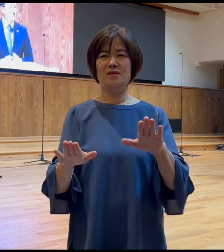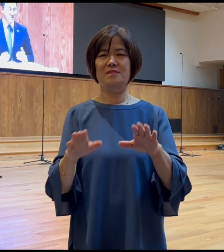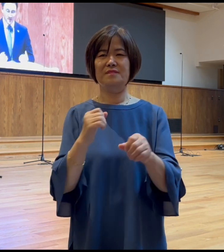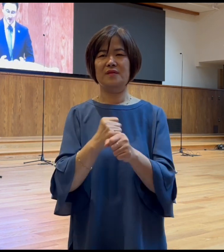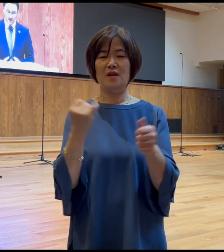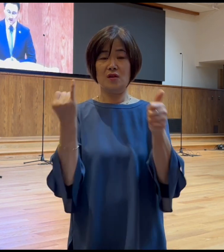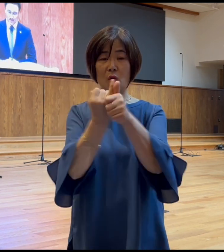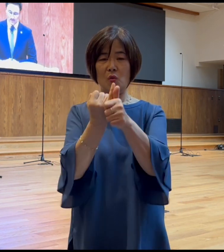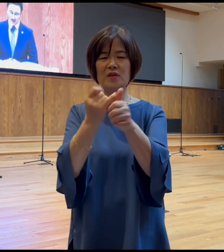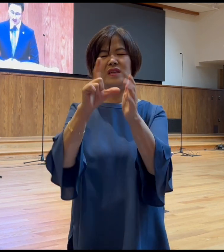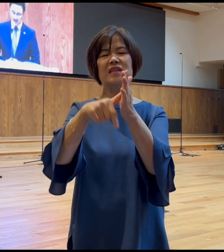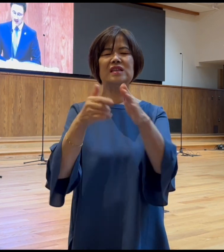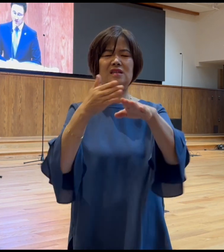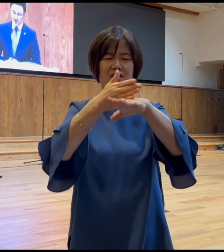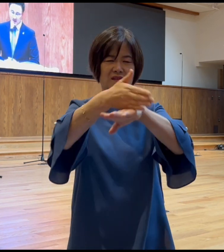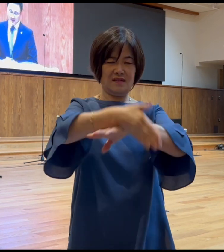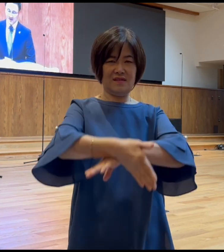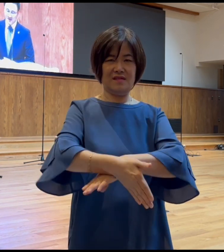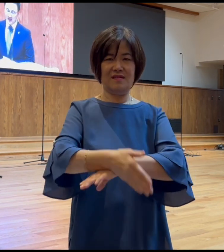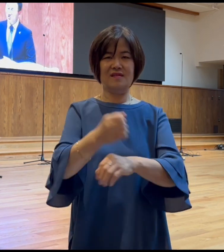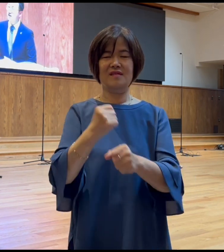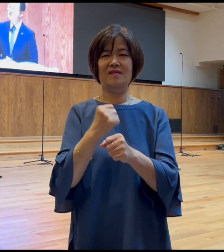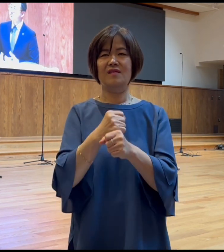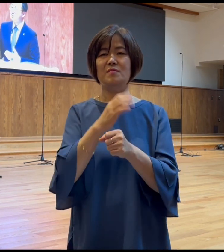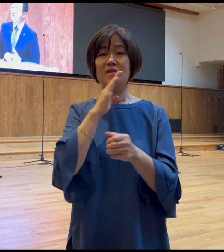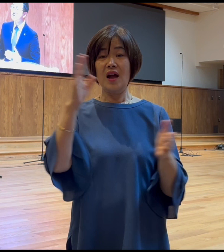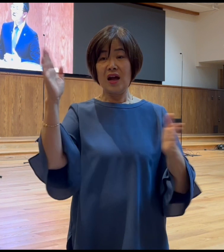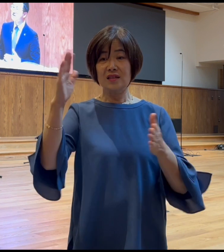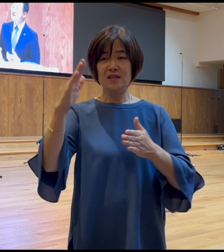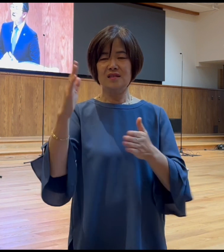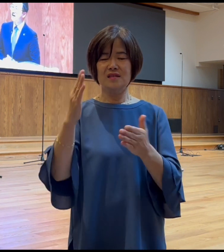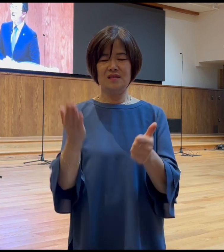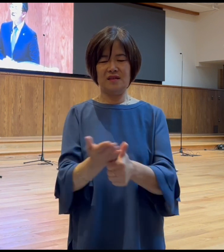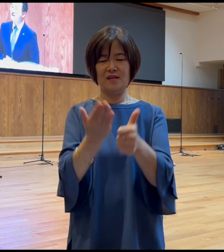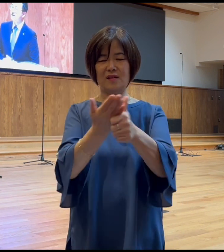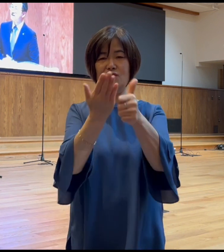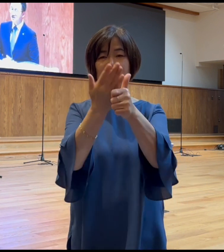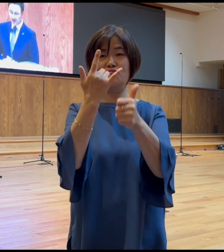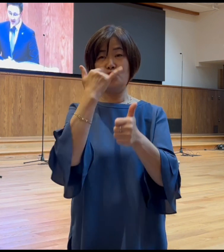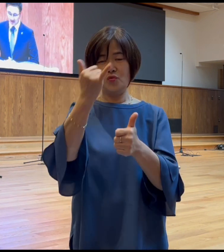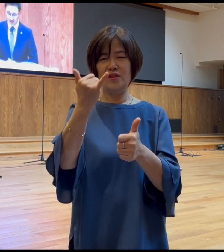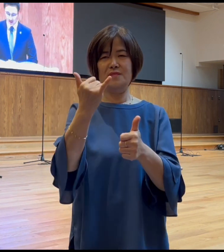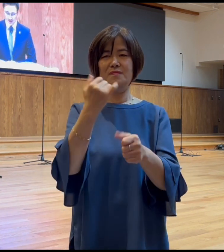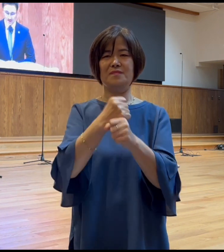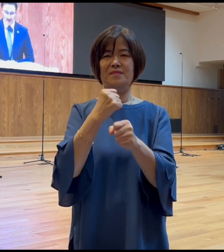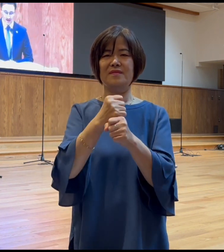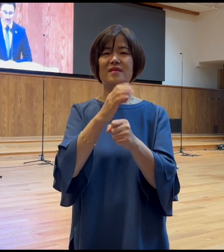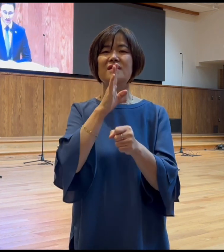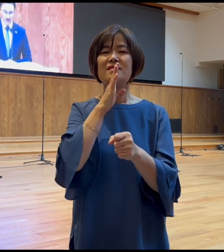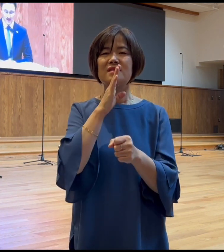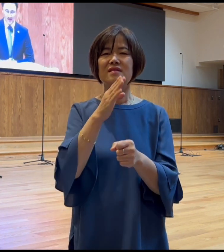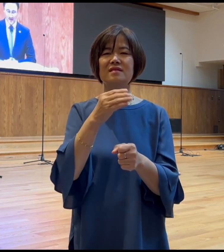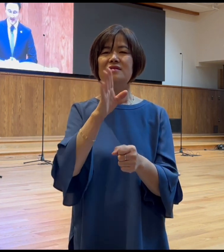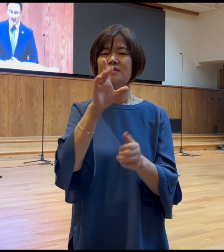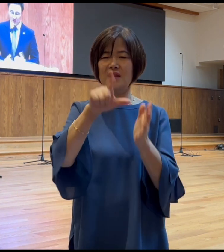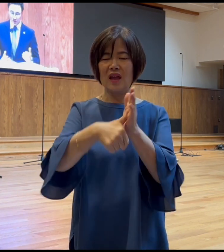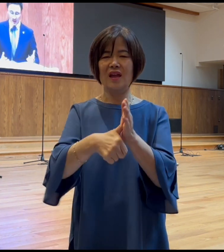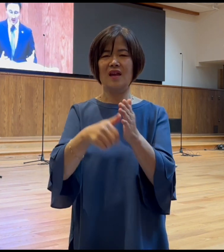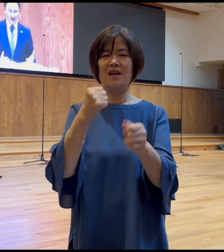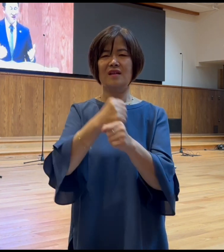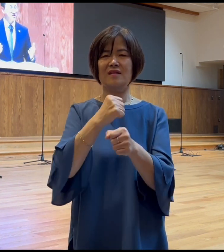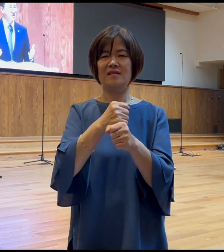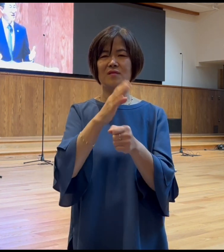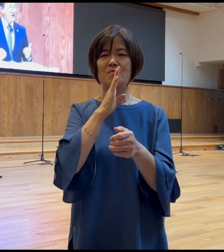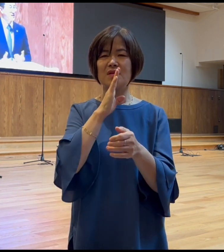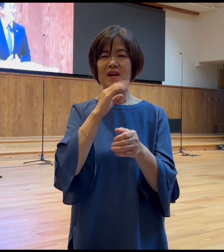결혼이 늦어지면서 사춘기 자녀를 양육하는 부모님들의 시기가 갱년기일 때가 많습니다.